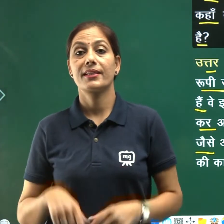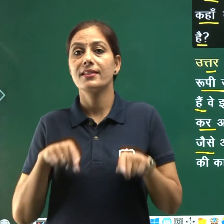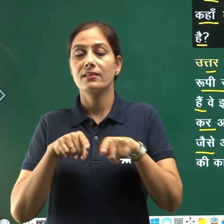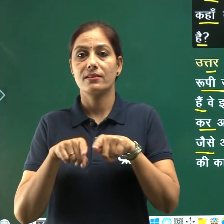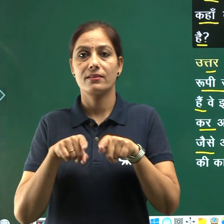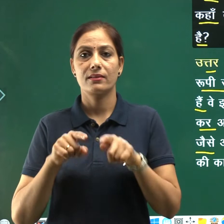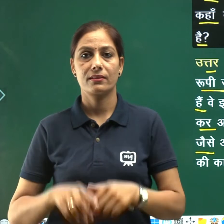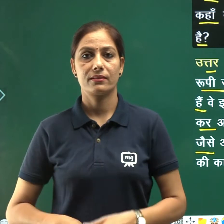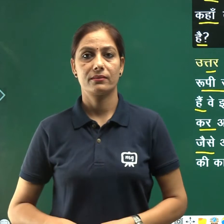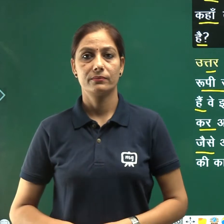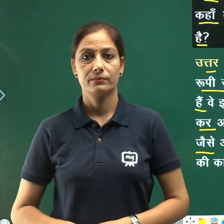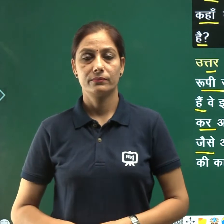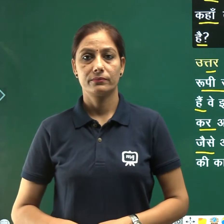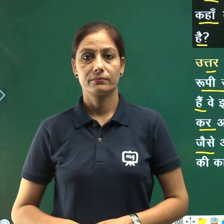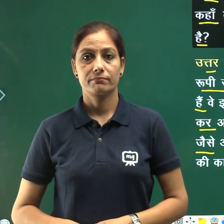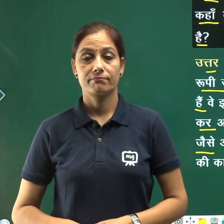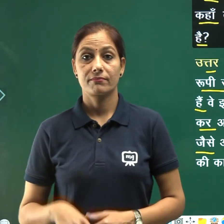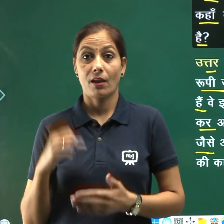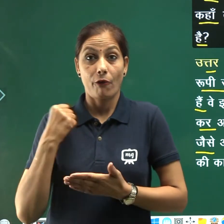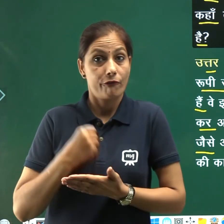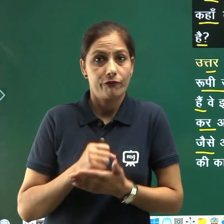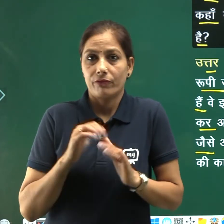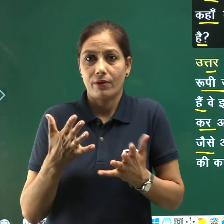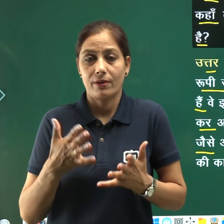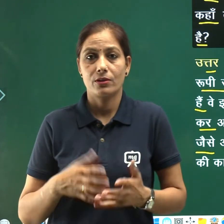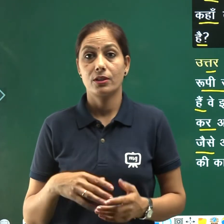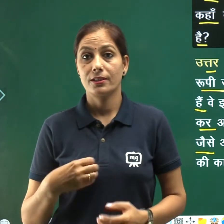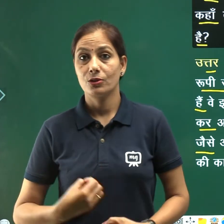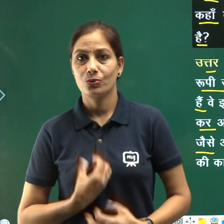जैसे अस्थायी सुखों पर